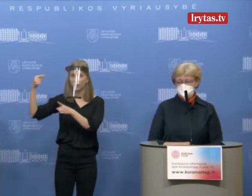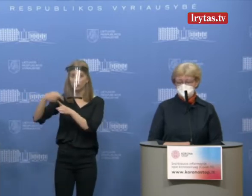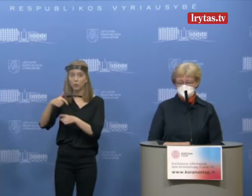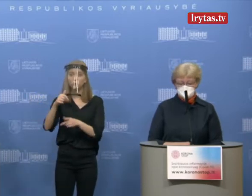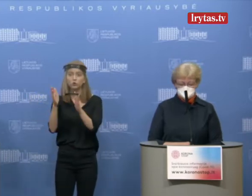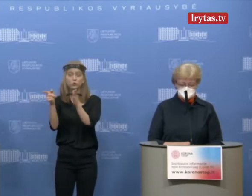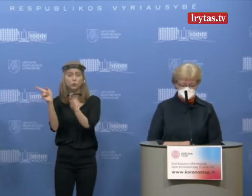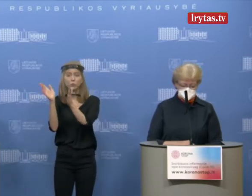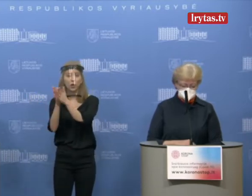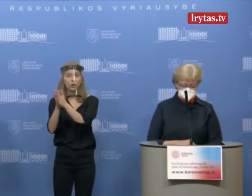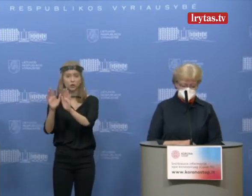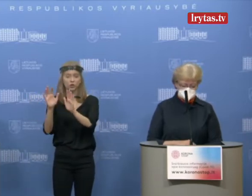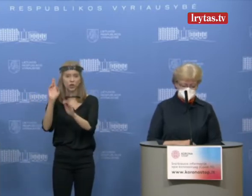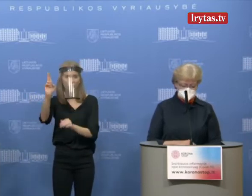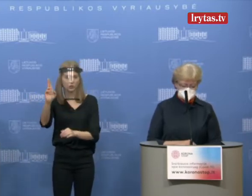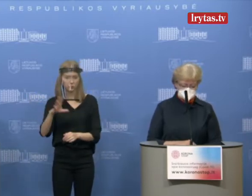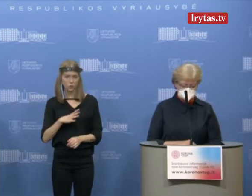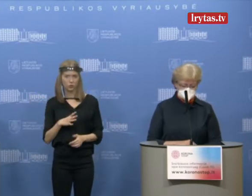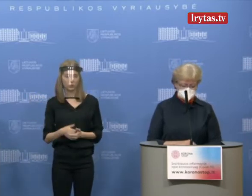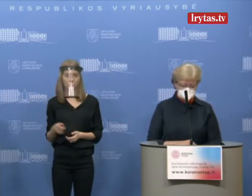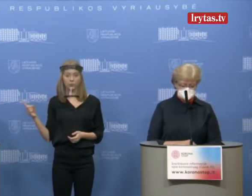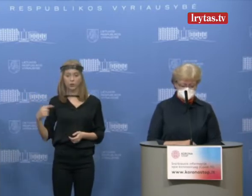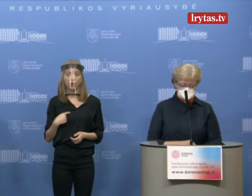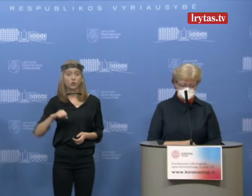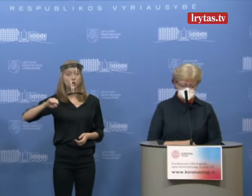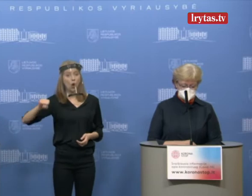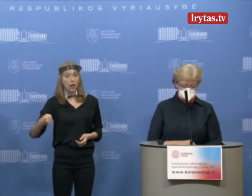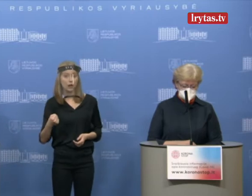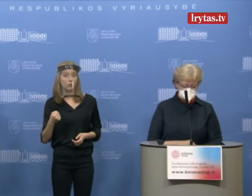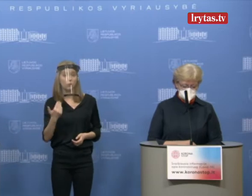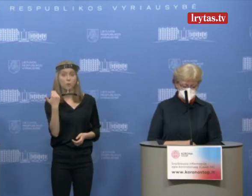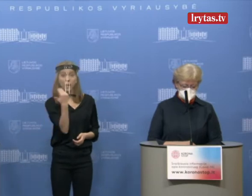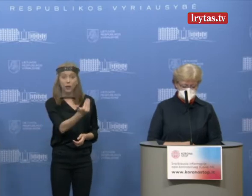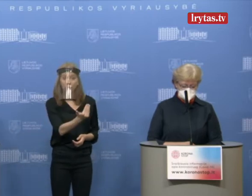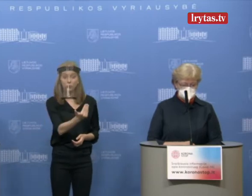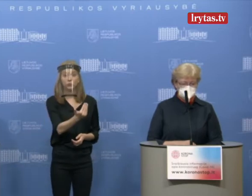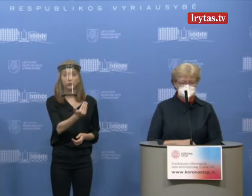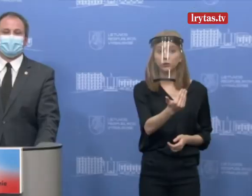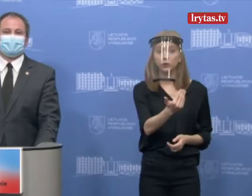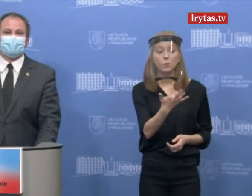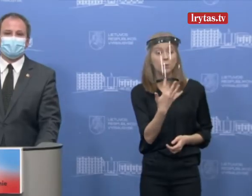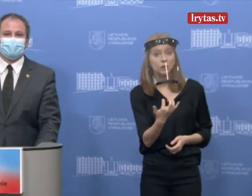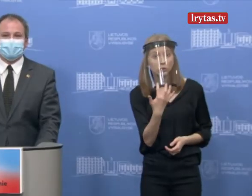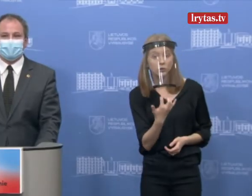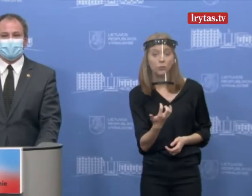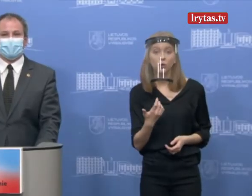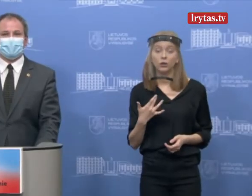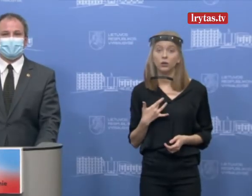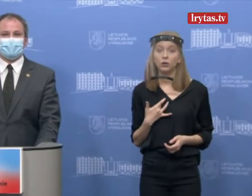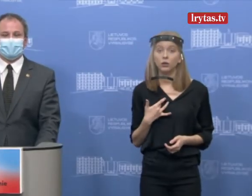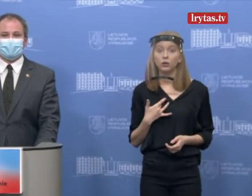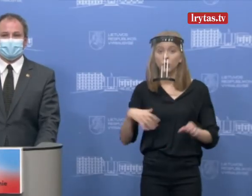neskambinat 1808? Net, tai aš paklausiau kolegų, paklausiau kolegų galbūt galimybę, kadangi vėlgi, nu,